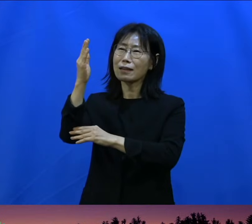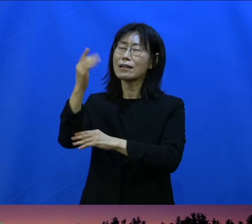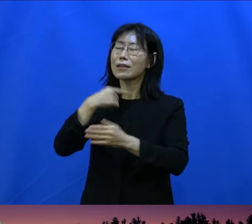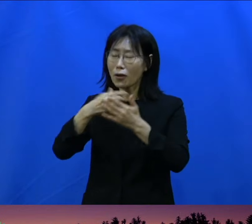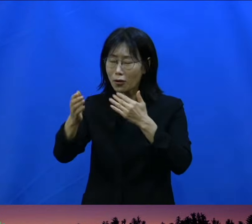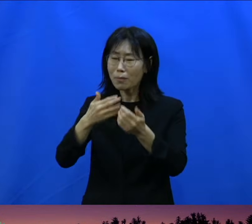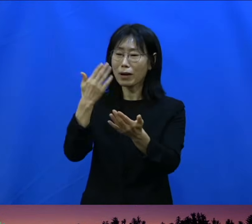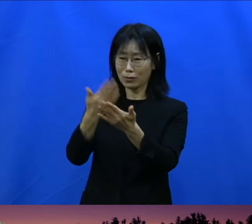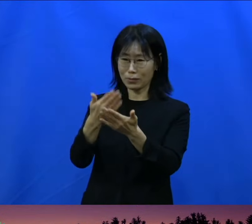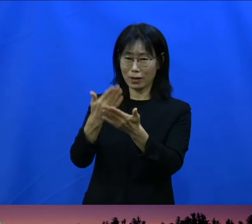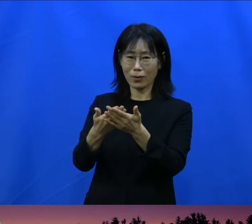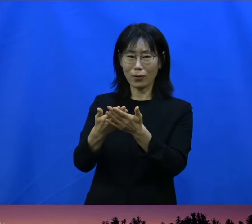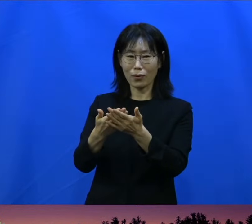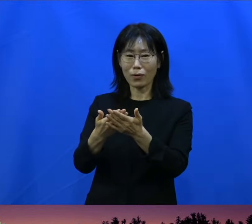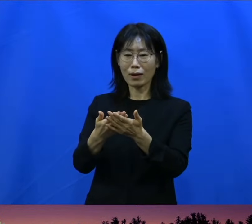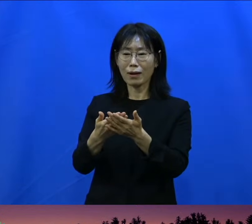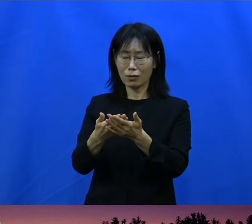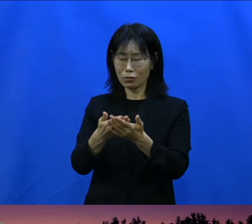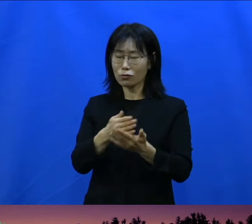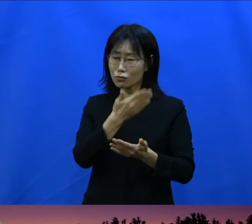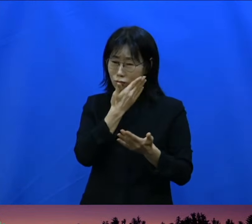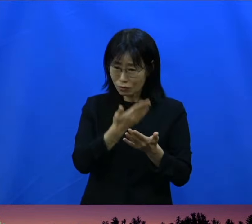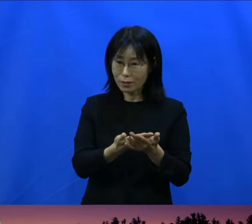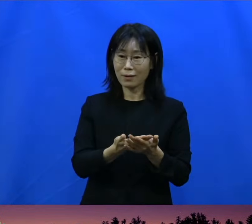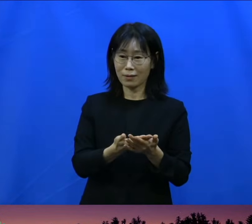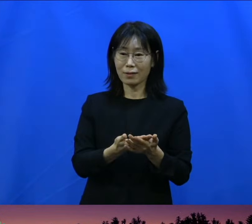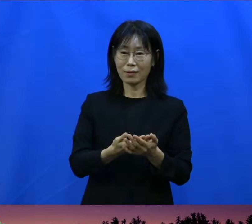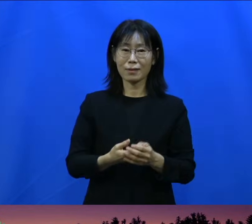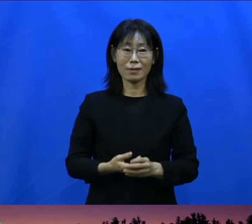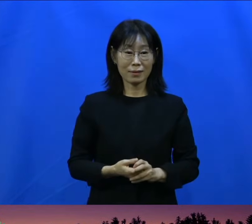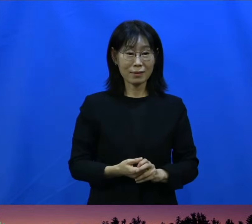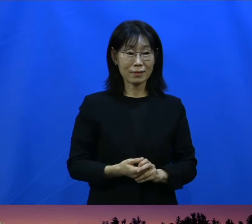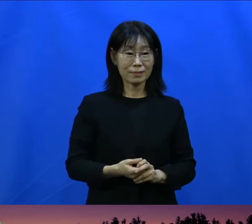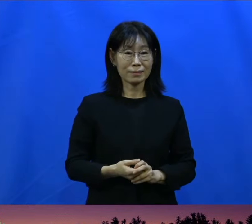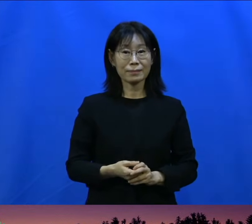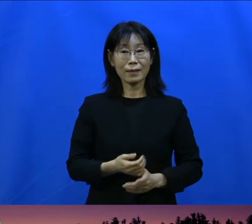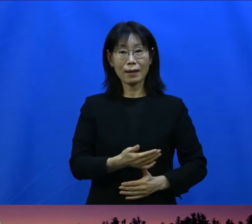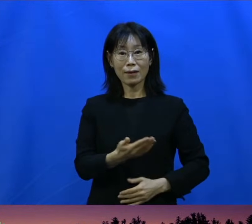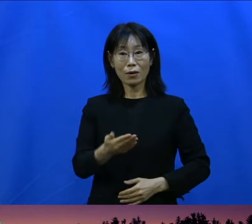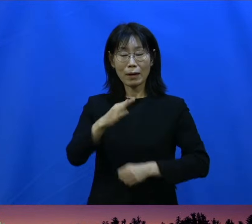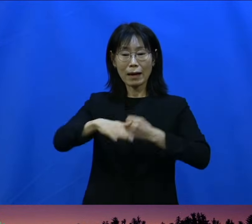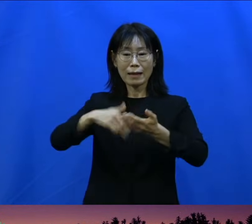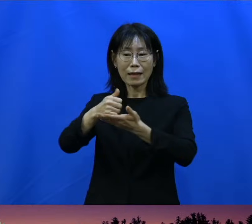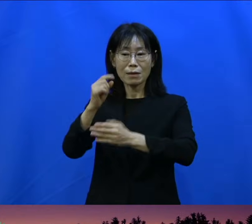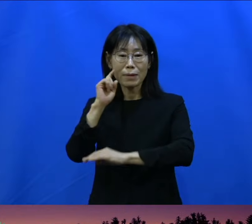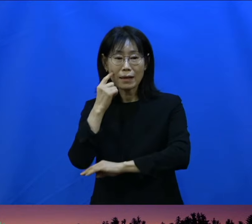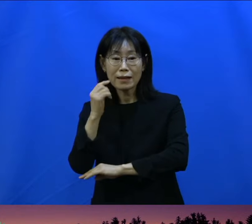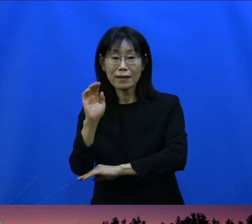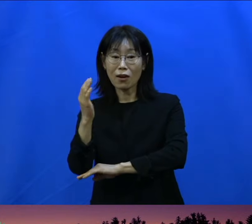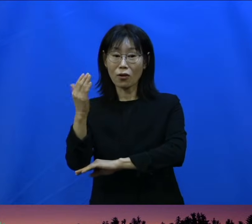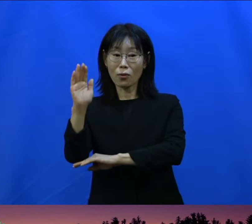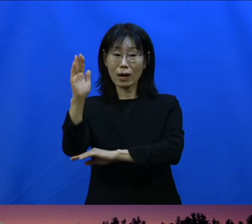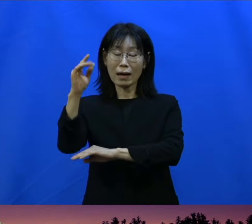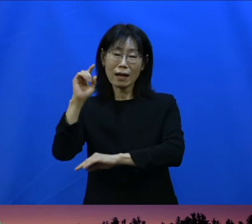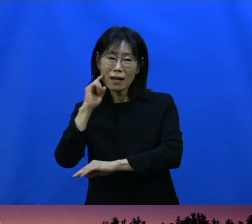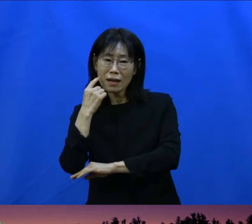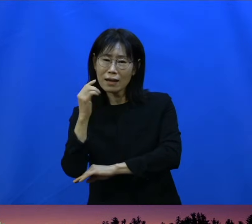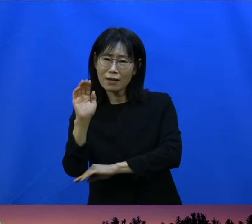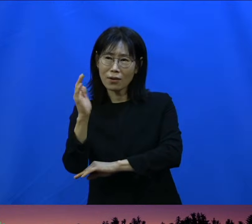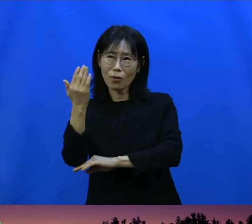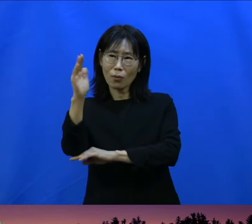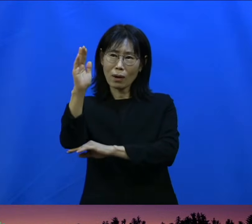거예요. 그럼 끝나는 거예요. 여러분, 끝나는 거예요. 여러분, 그 영광을 보여달라는 이 영광이 뭔지 우리는 잘